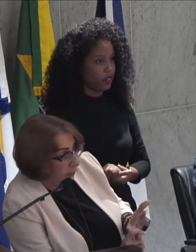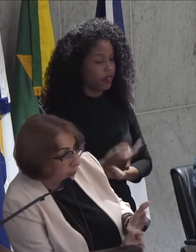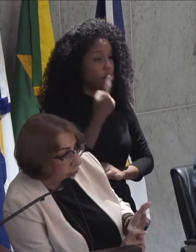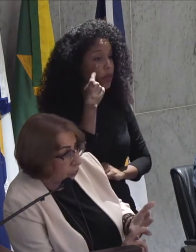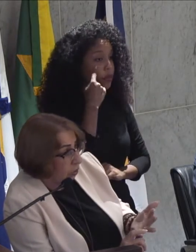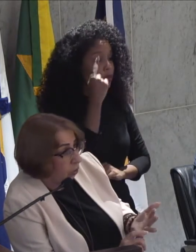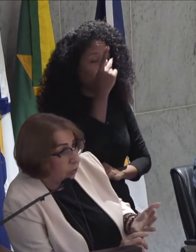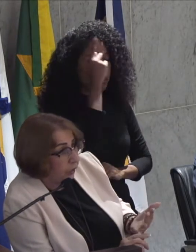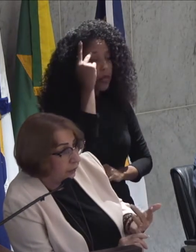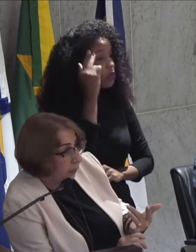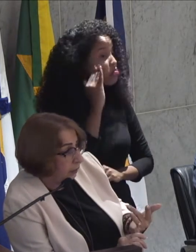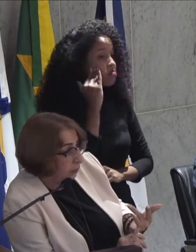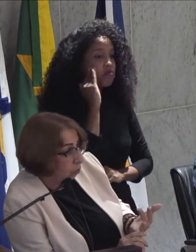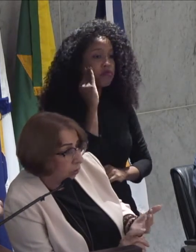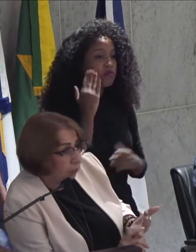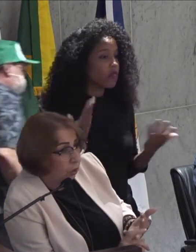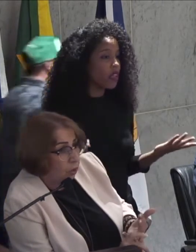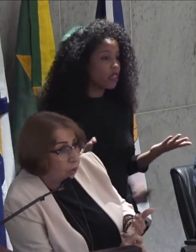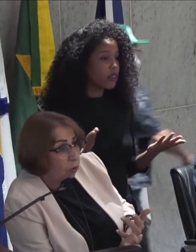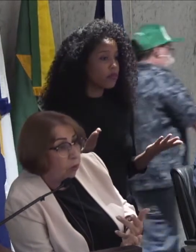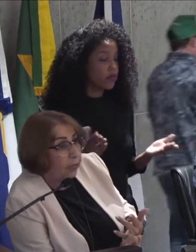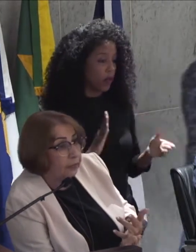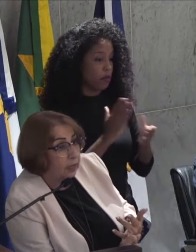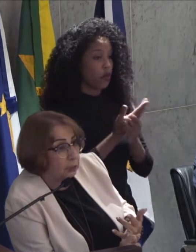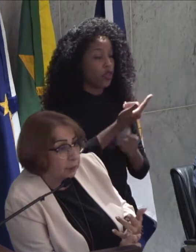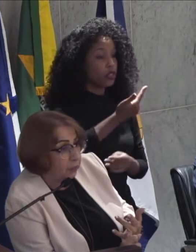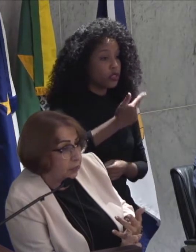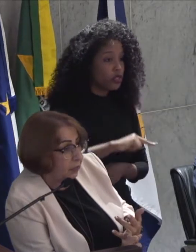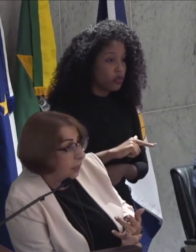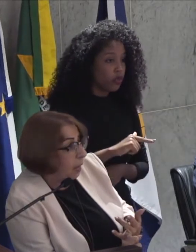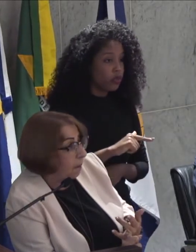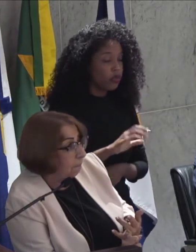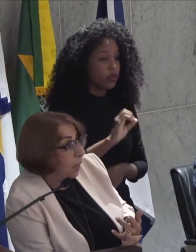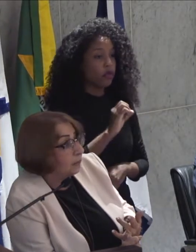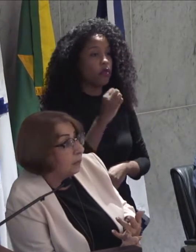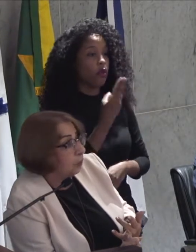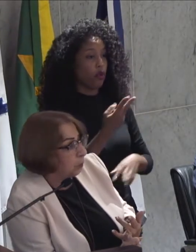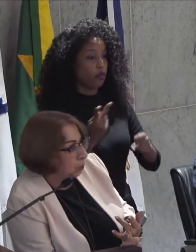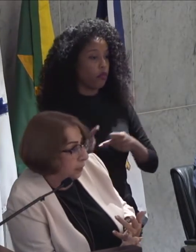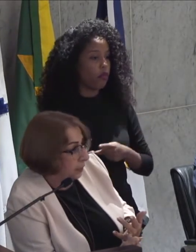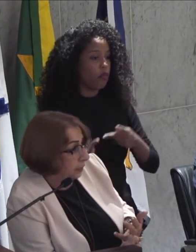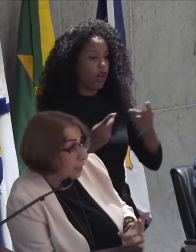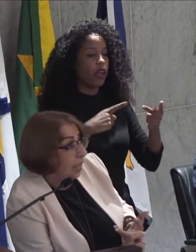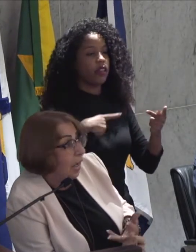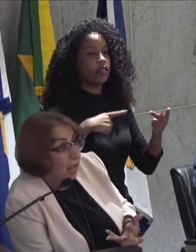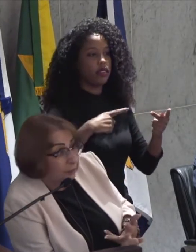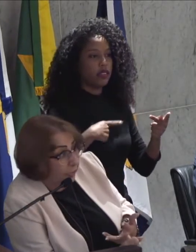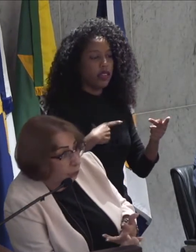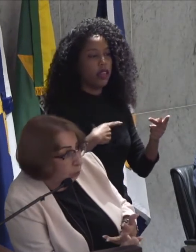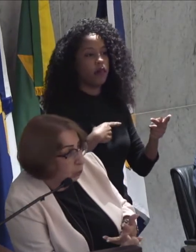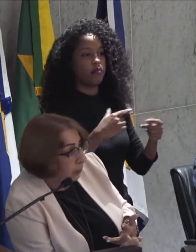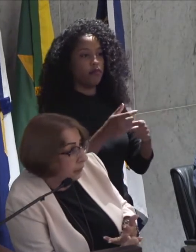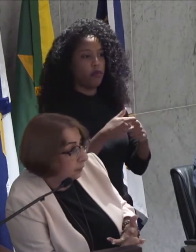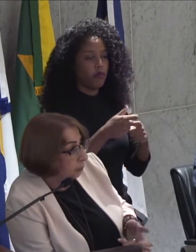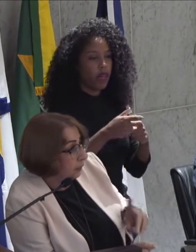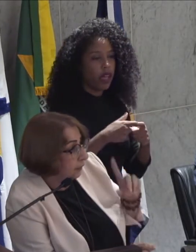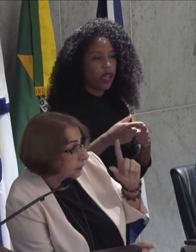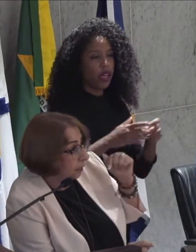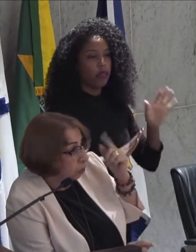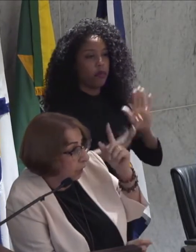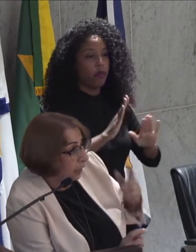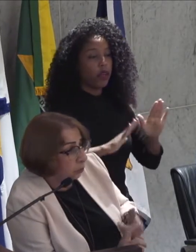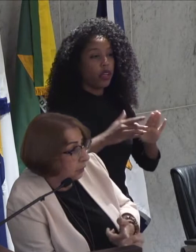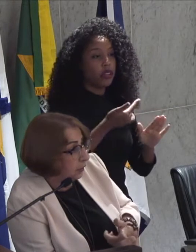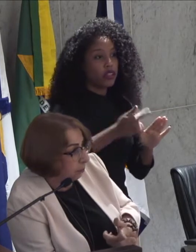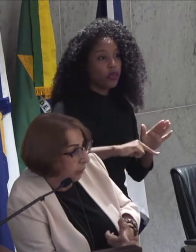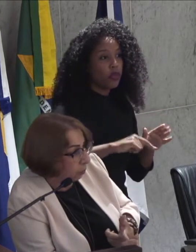nada disso, ou dá entrada de novo, ou correr atrás para fazer acerto pós-perícia. Acerto pós-perícia precisa